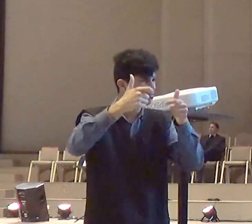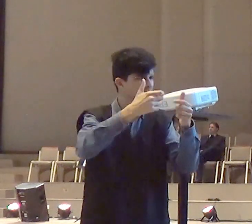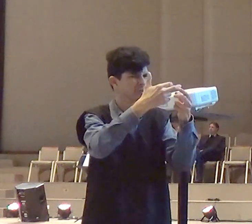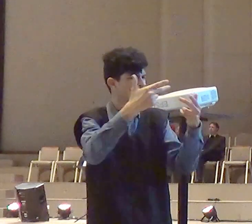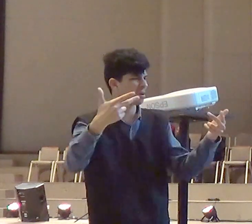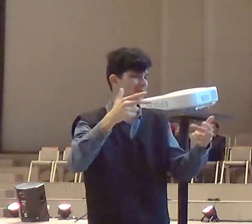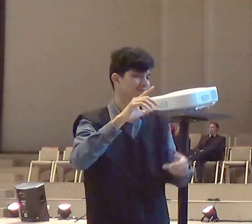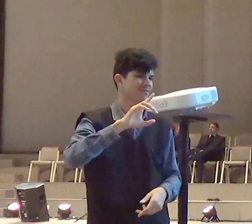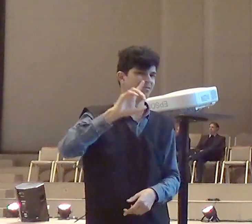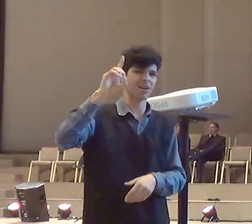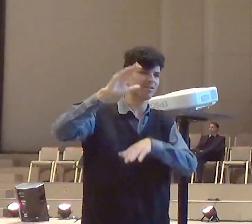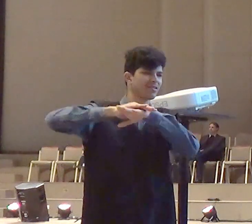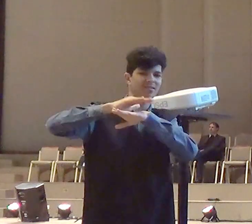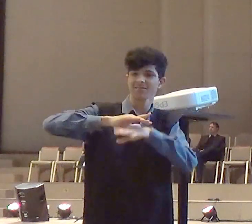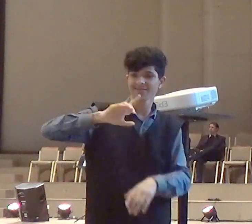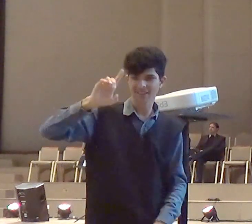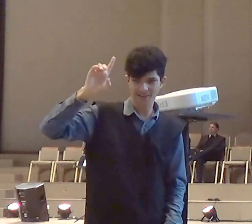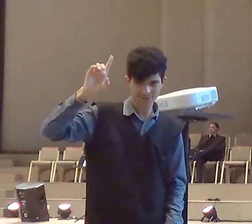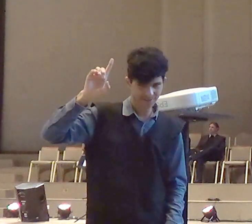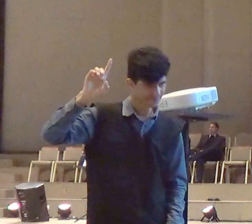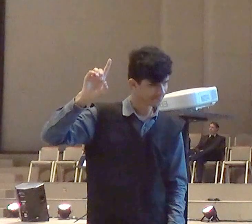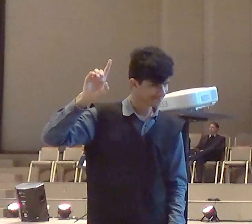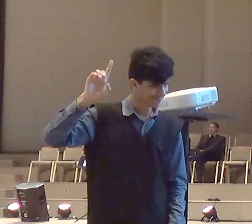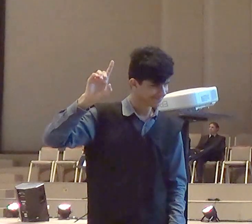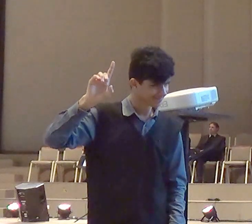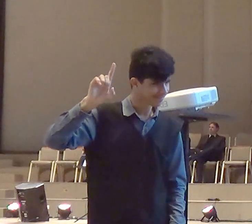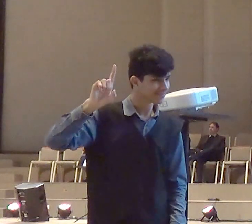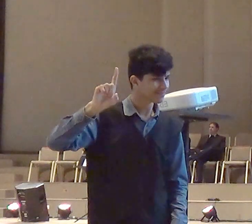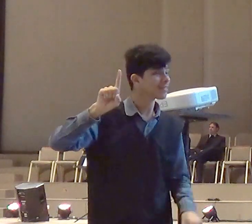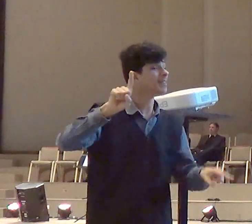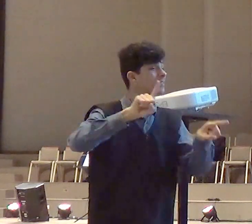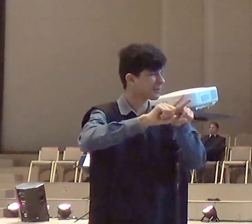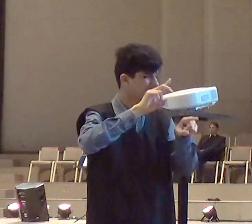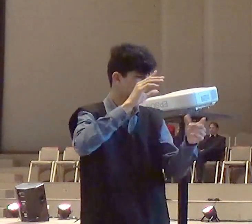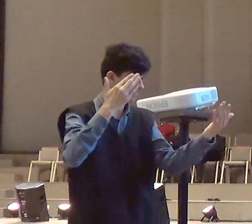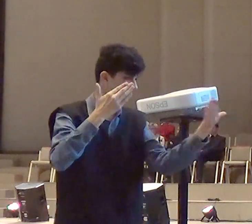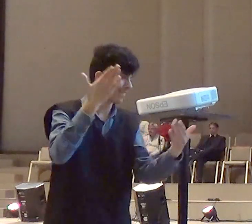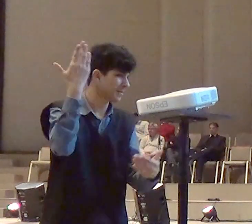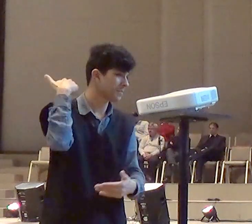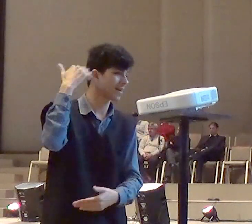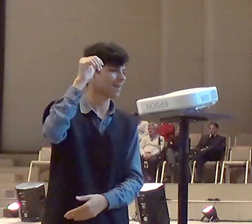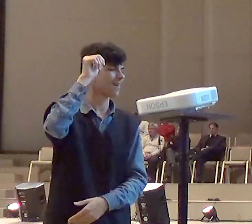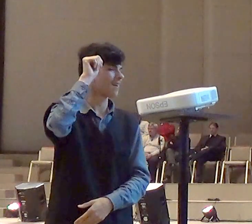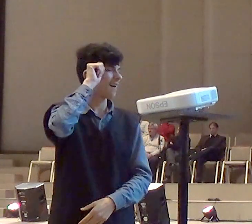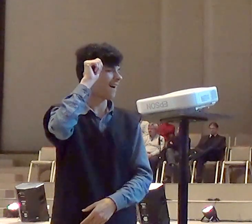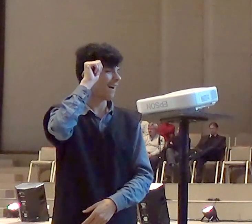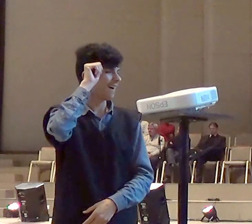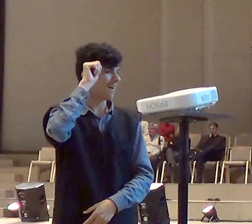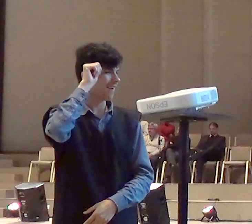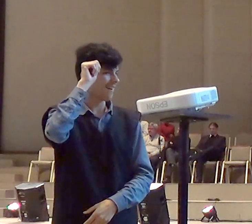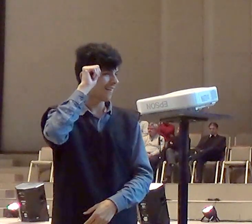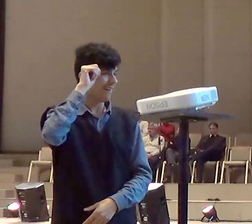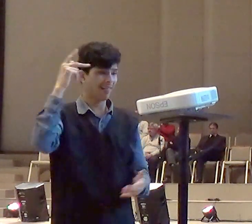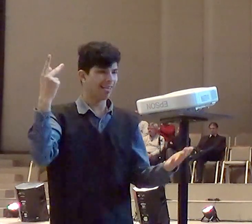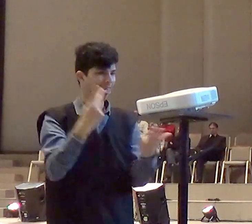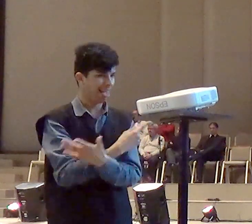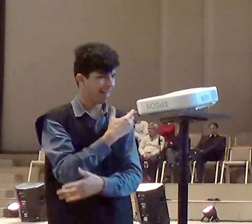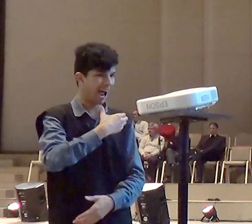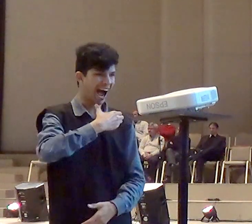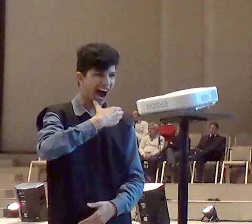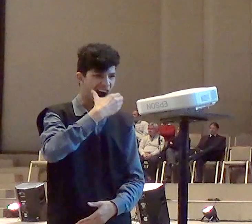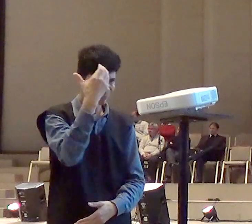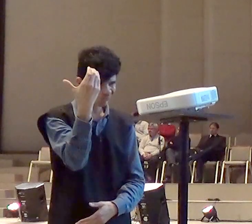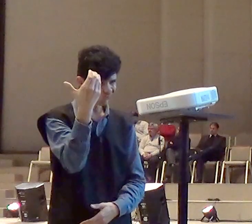foi essa desculpa de Adão Quando o senhor falou Adão por que que você comeu da árvore